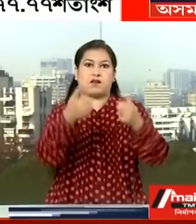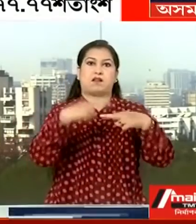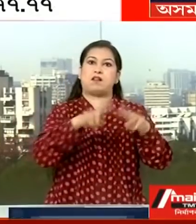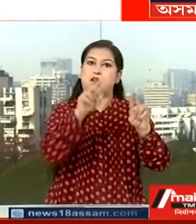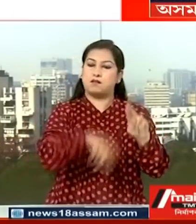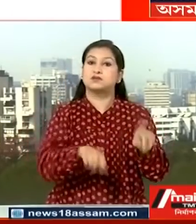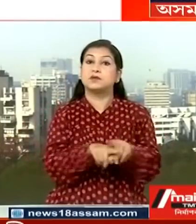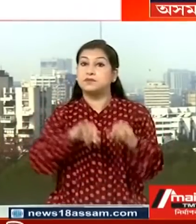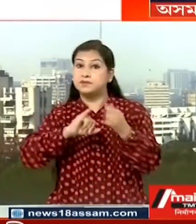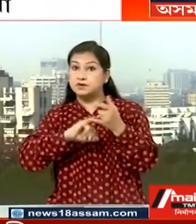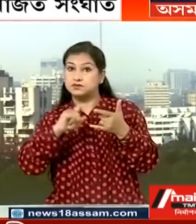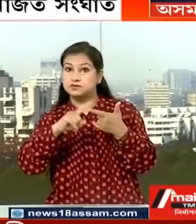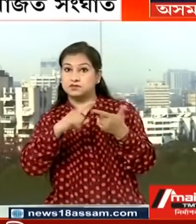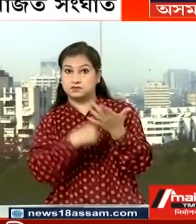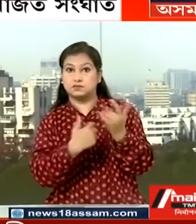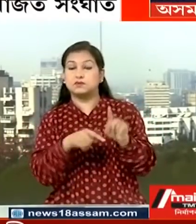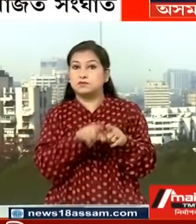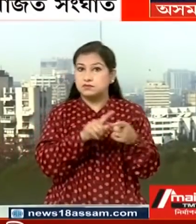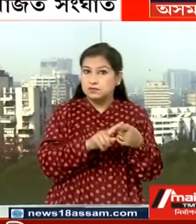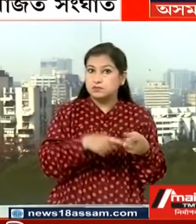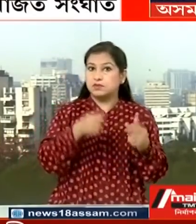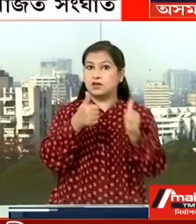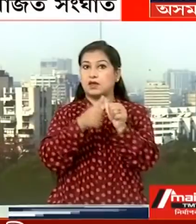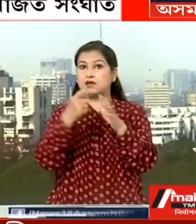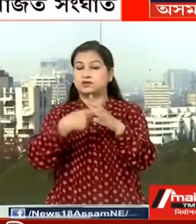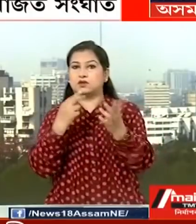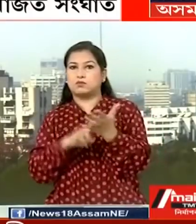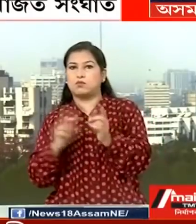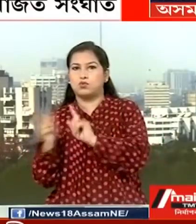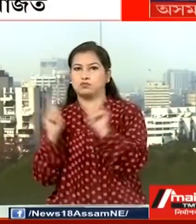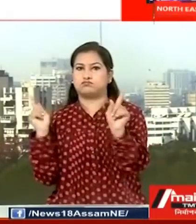और विक्टोरिया अजारेंका के बीच सेमीफाइनल में होगी भिड़ंत।